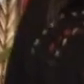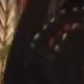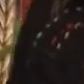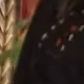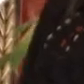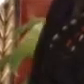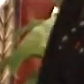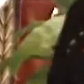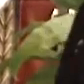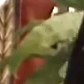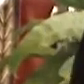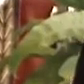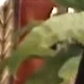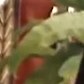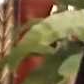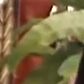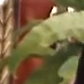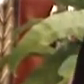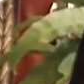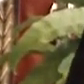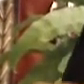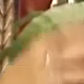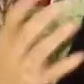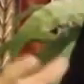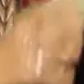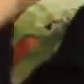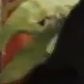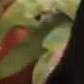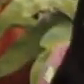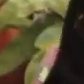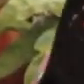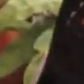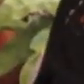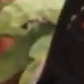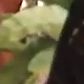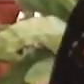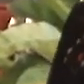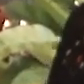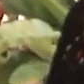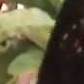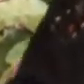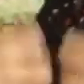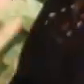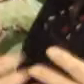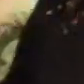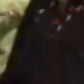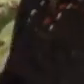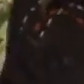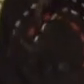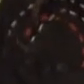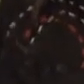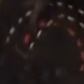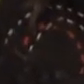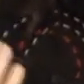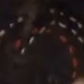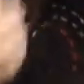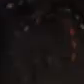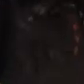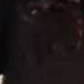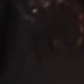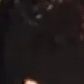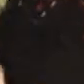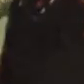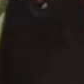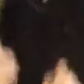un proceso, ¿no es cierto?, de digitalización de todo el acervo y del acceso libre al conocimiento,